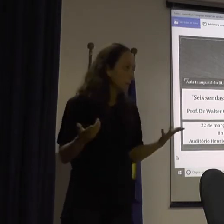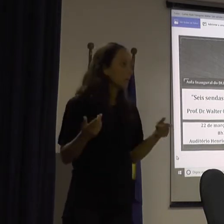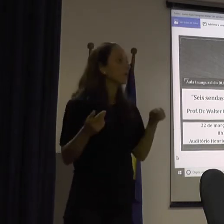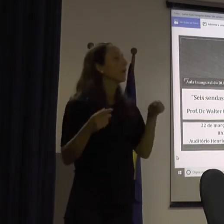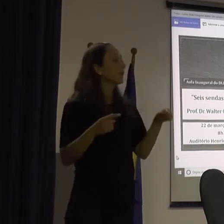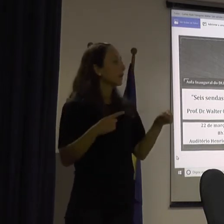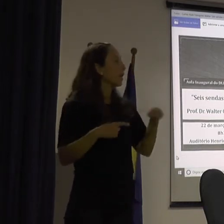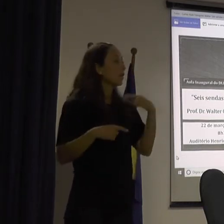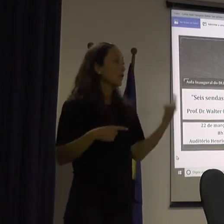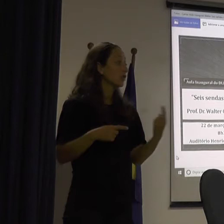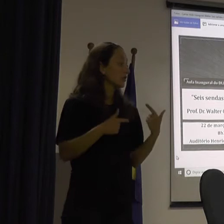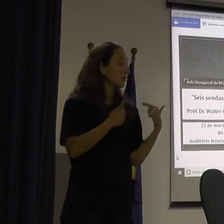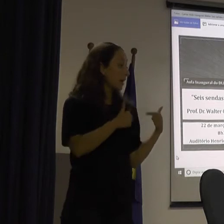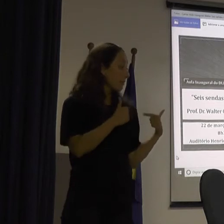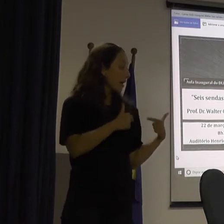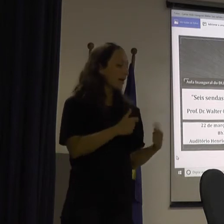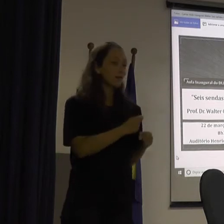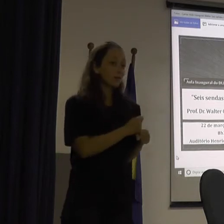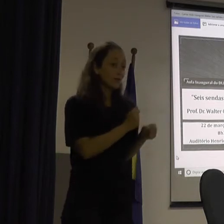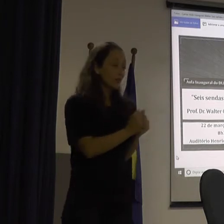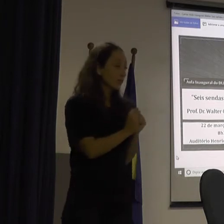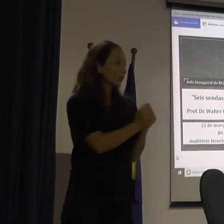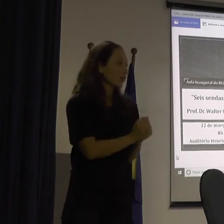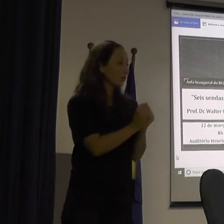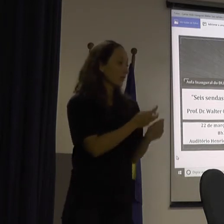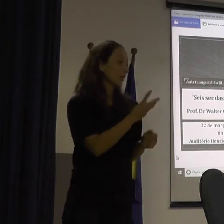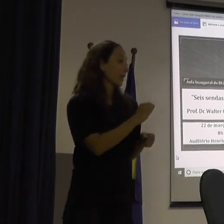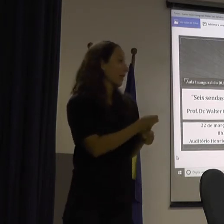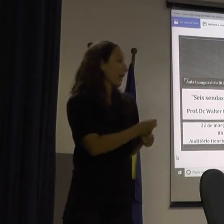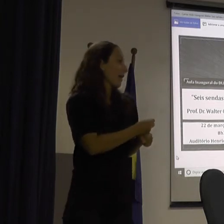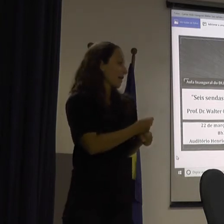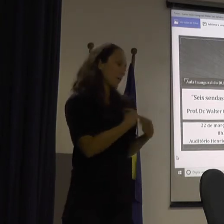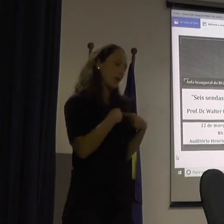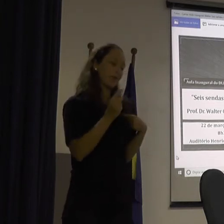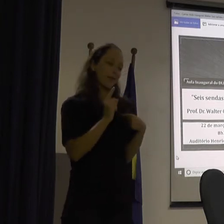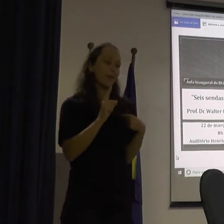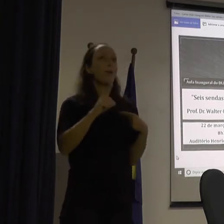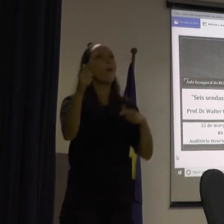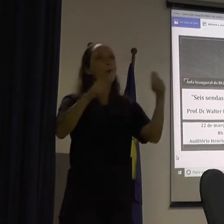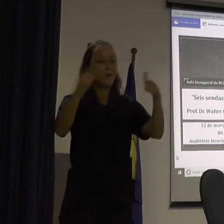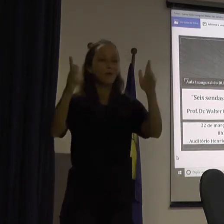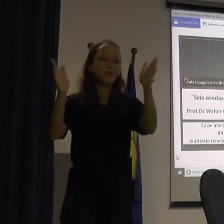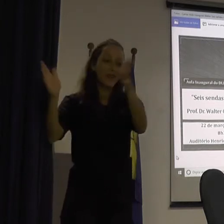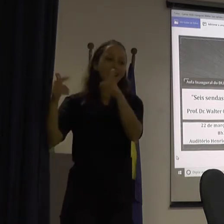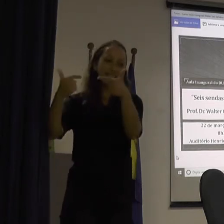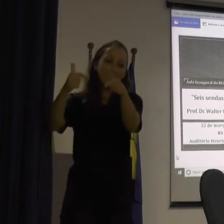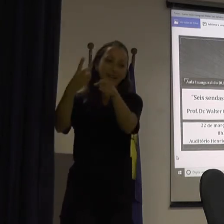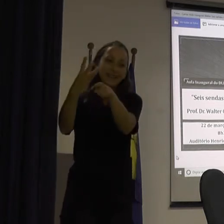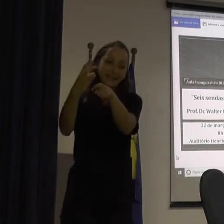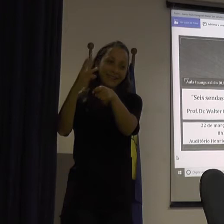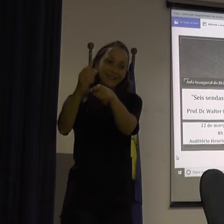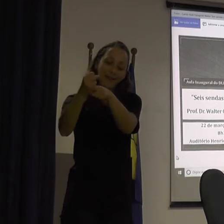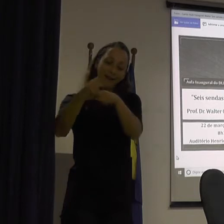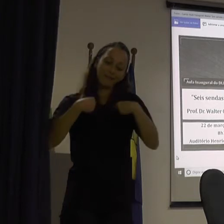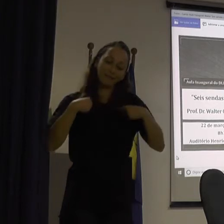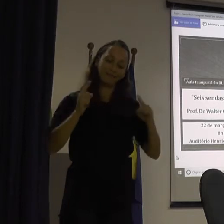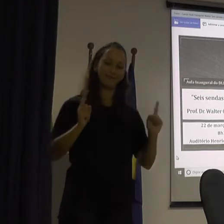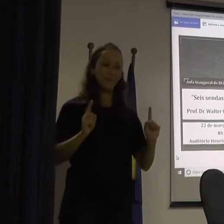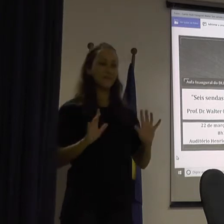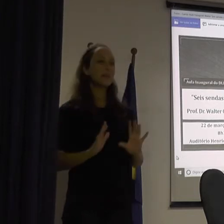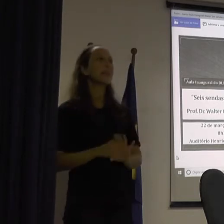gente convive 30 anos, eu ainda não, mas enfim, outras pessoas conviveram 30 anos,